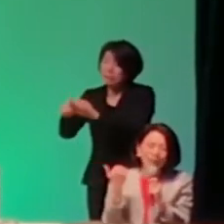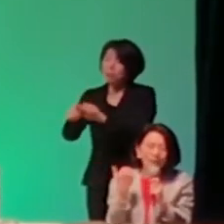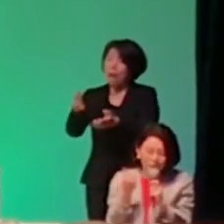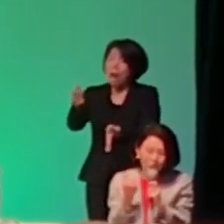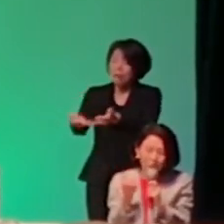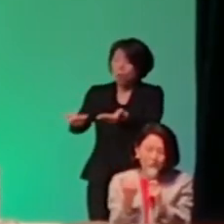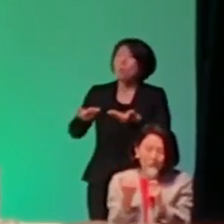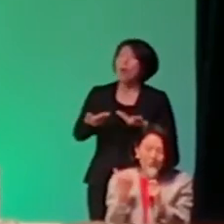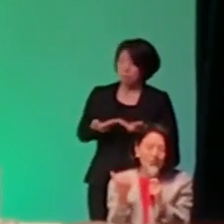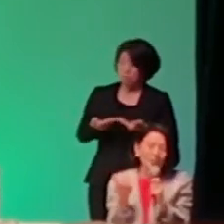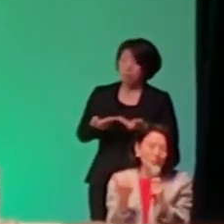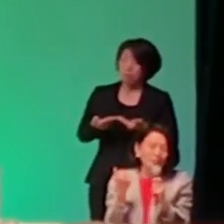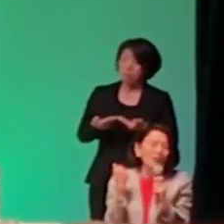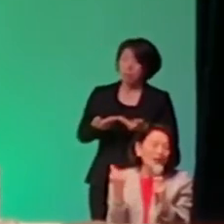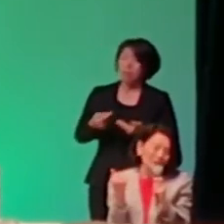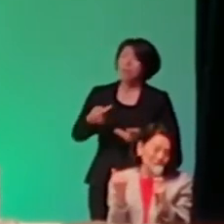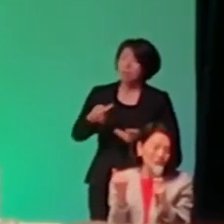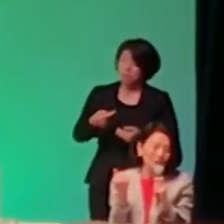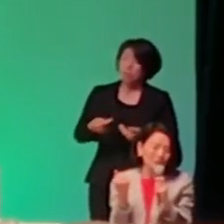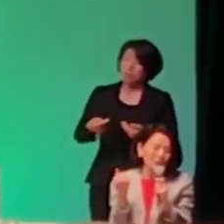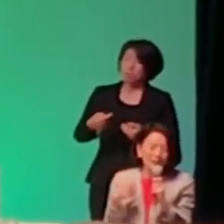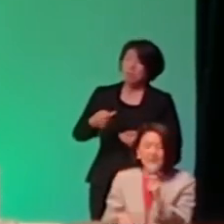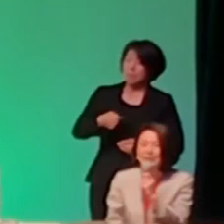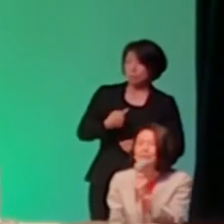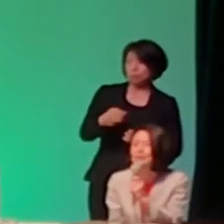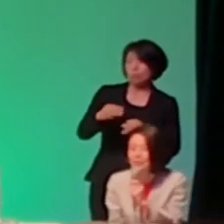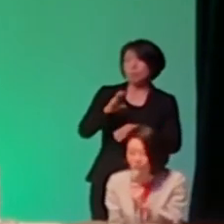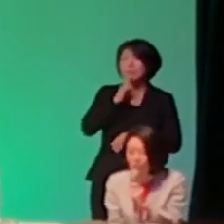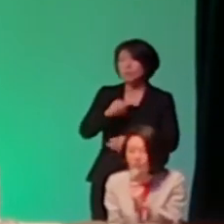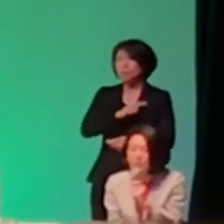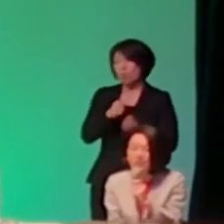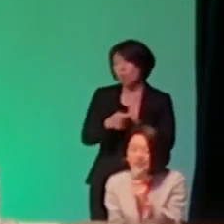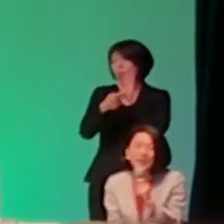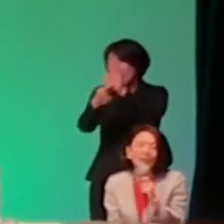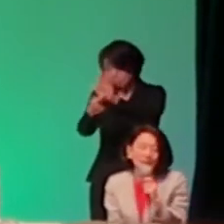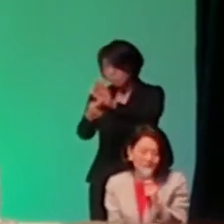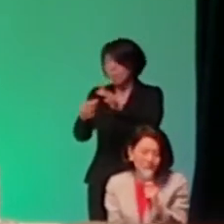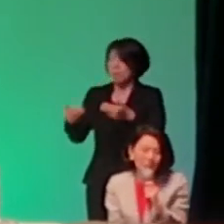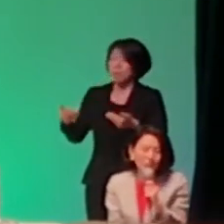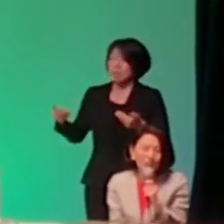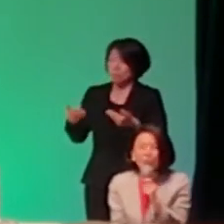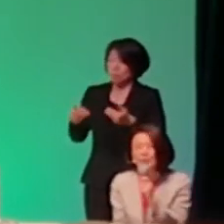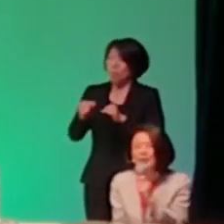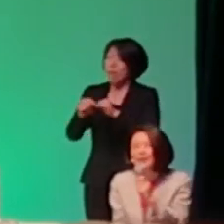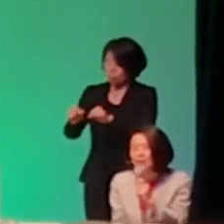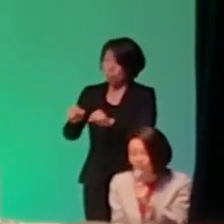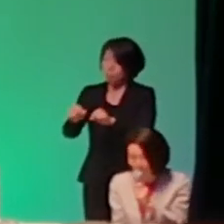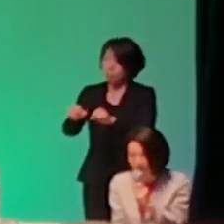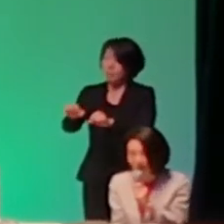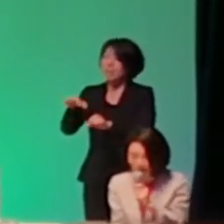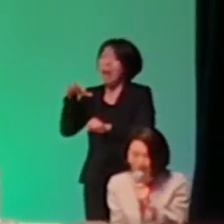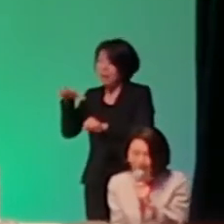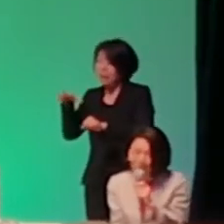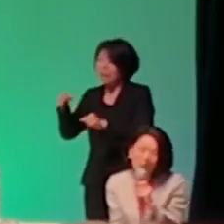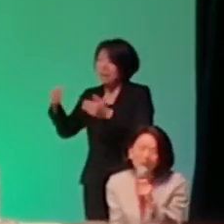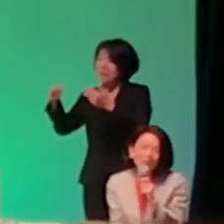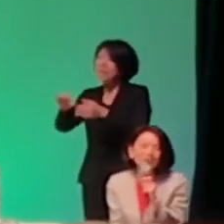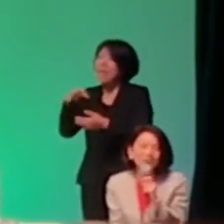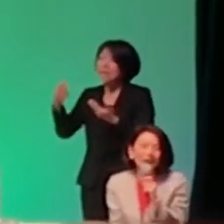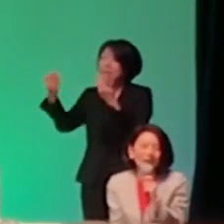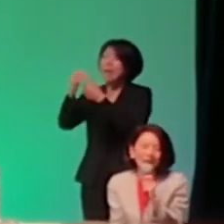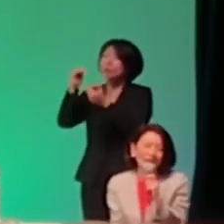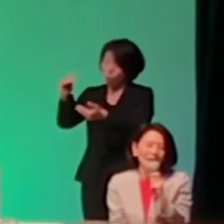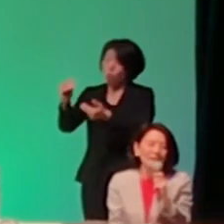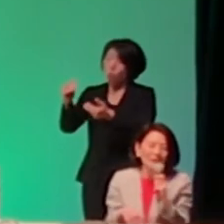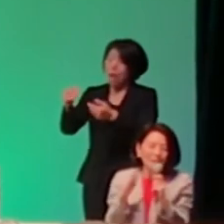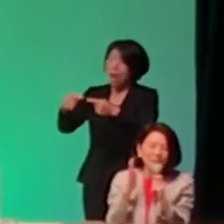のゴールはやはり自分の実力を発揮すること、活躍できること、そして利益を上げること、これがゴールである、これの